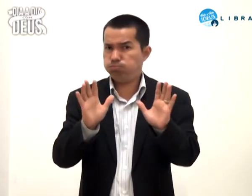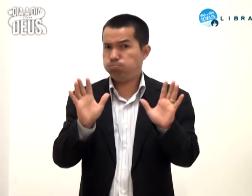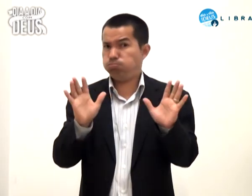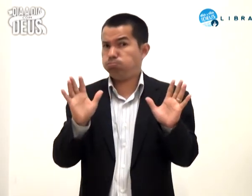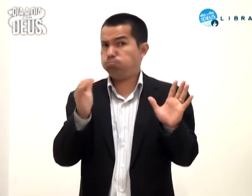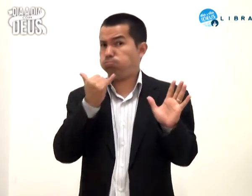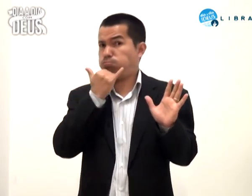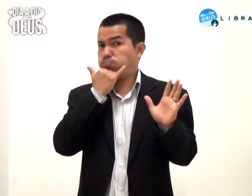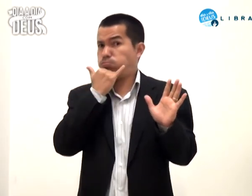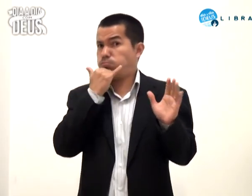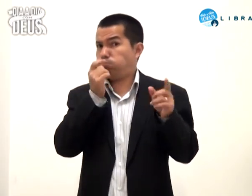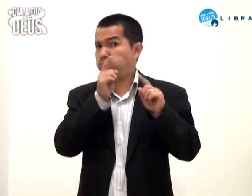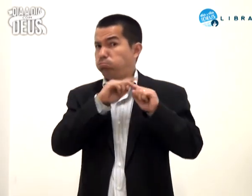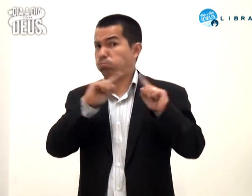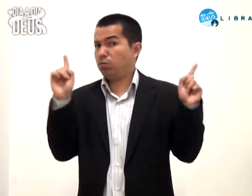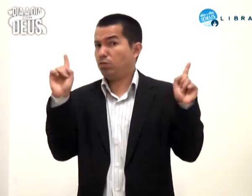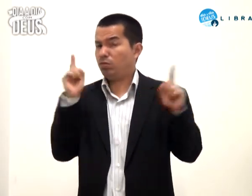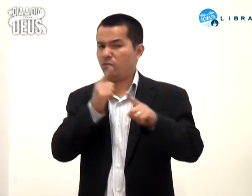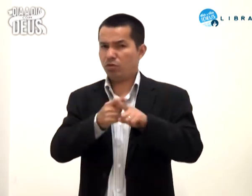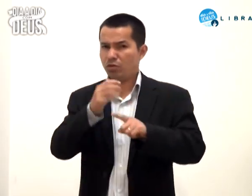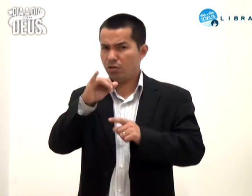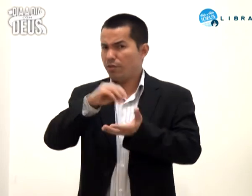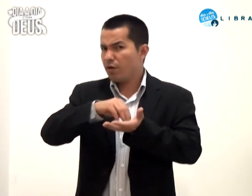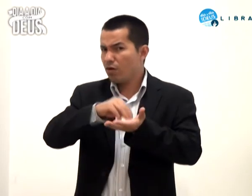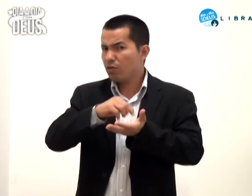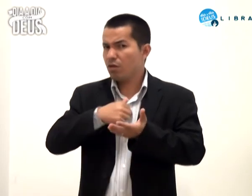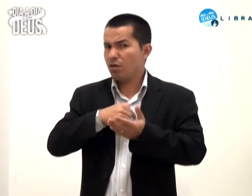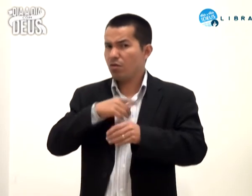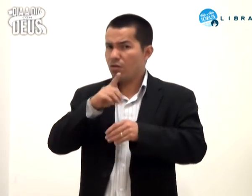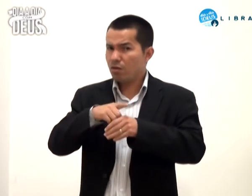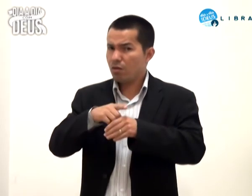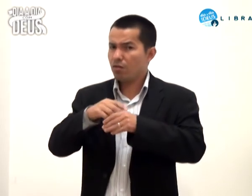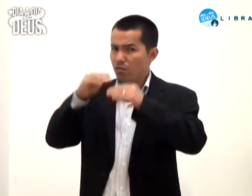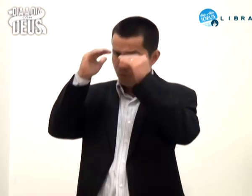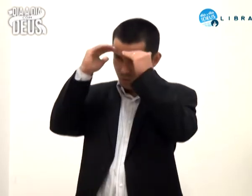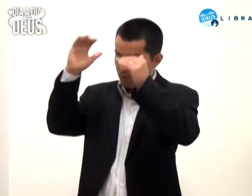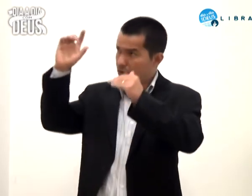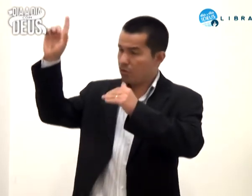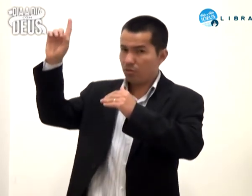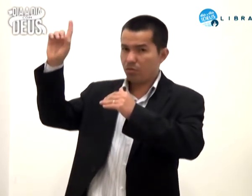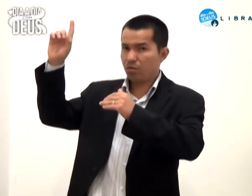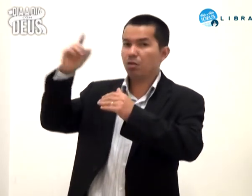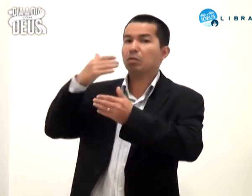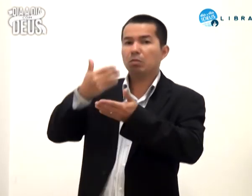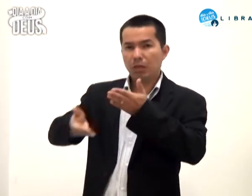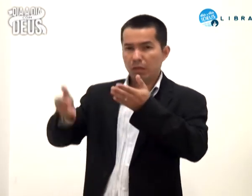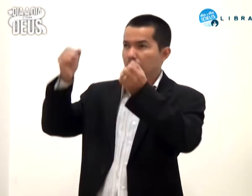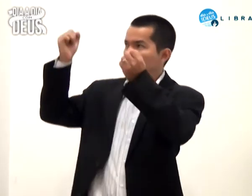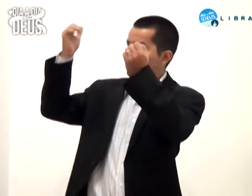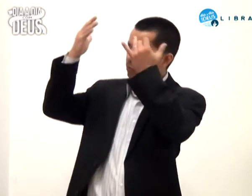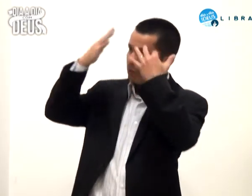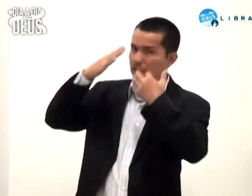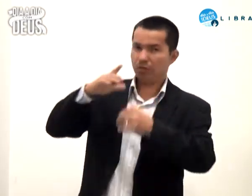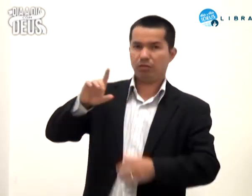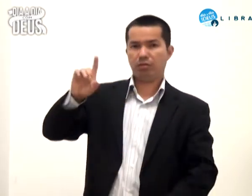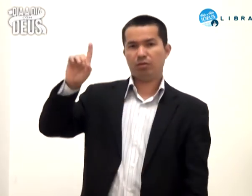porque eu tenho algum interesse aqui, porque eu tenho que viver isso na minha vida, porque se eu não viver isso na minha vida, eu vou perder a bênção de